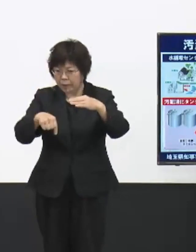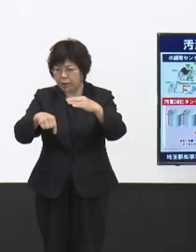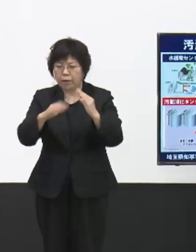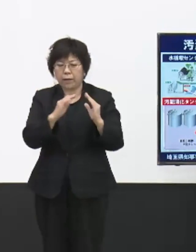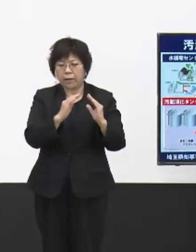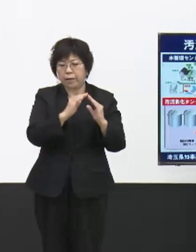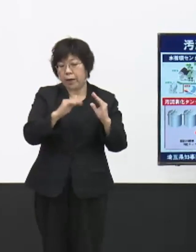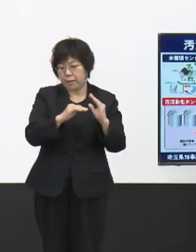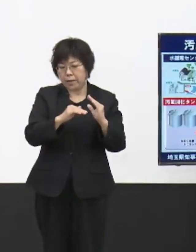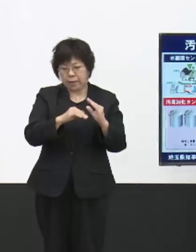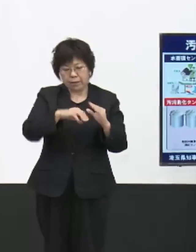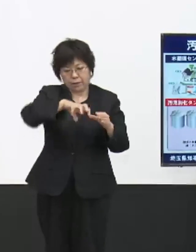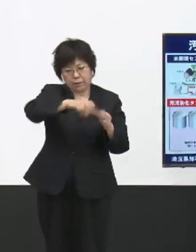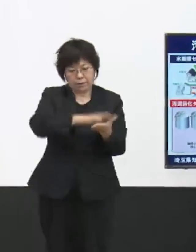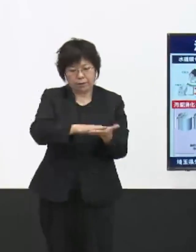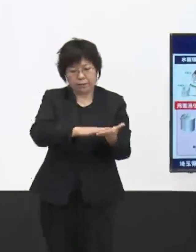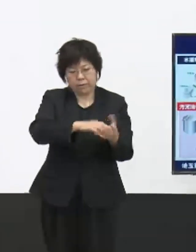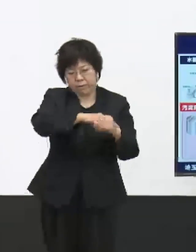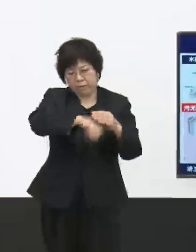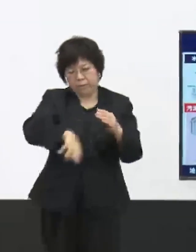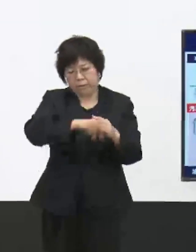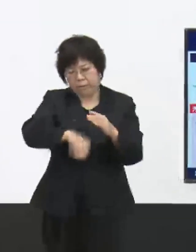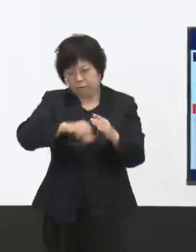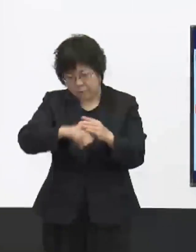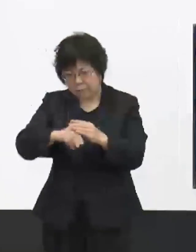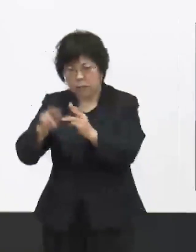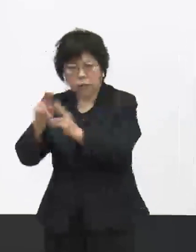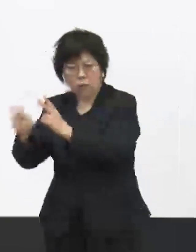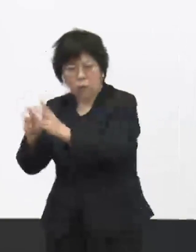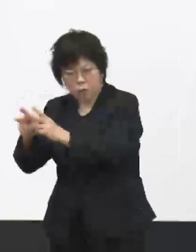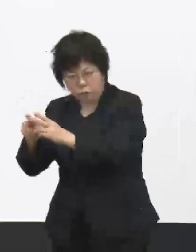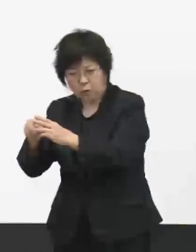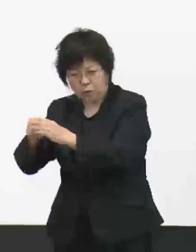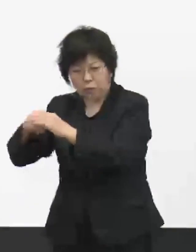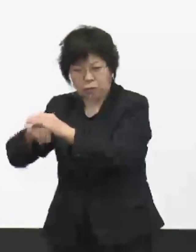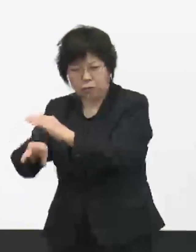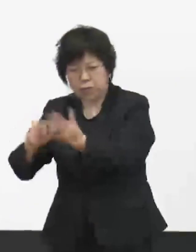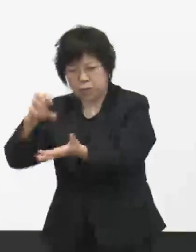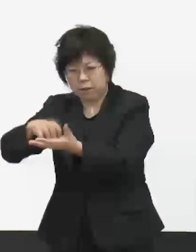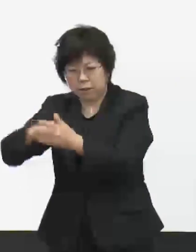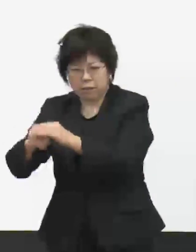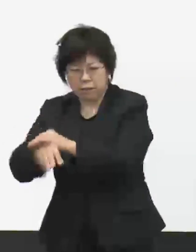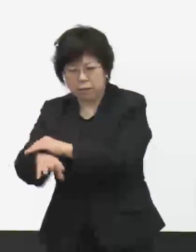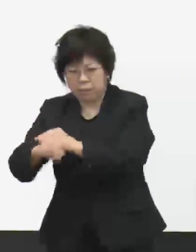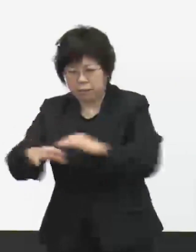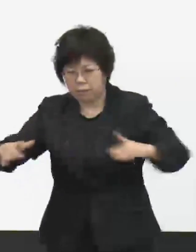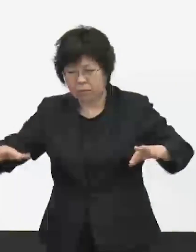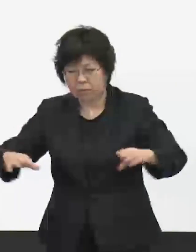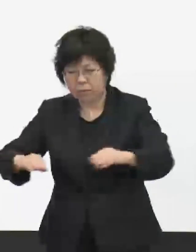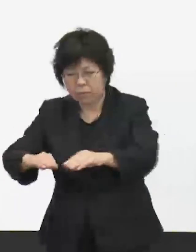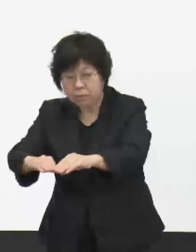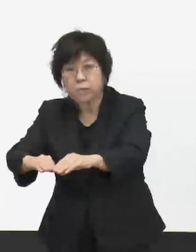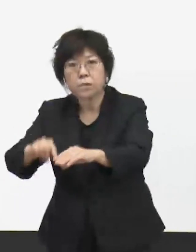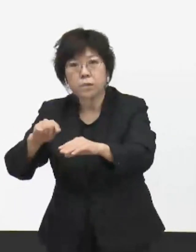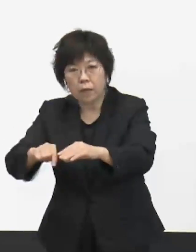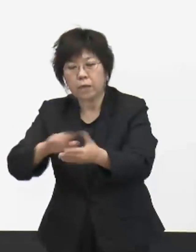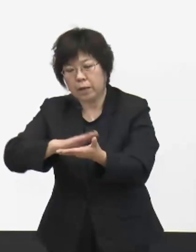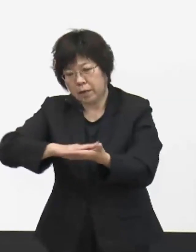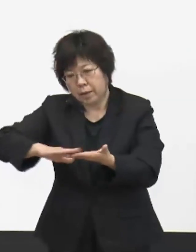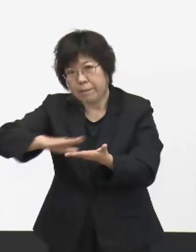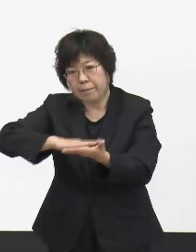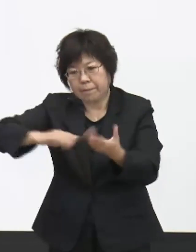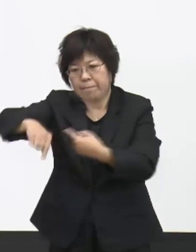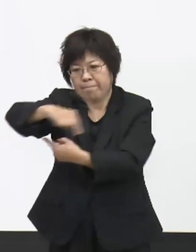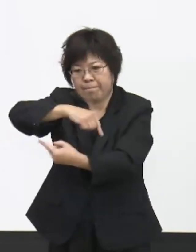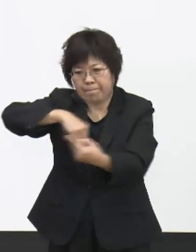た排水、下水を集めて処理を行うことになります。そしてき